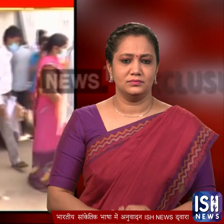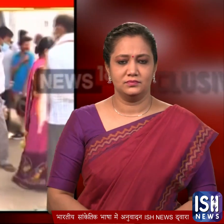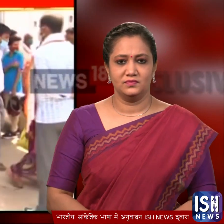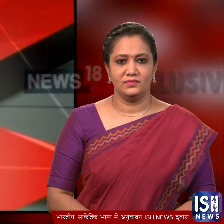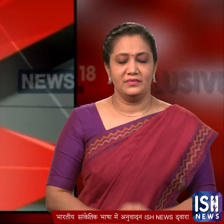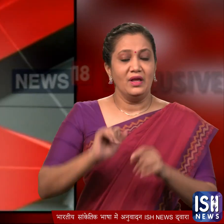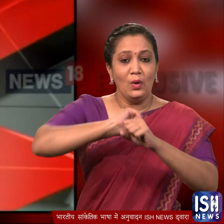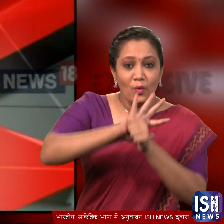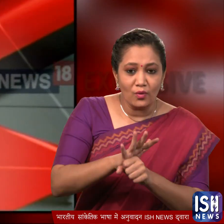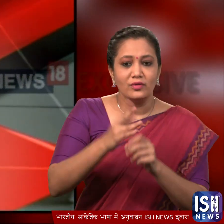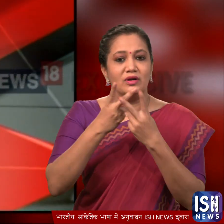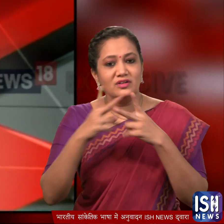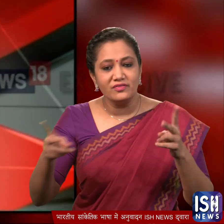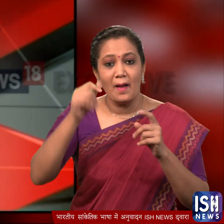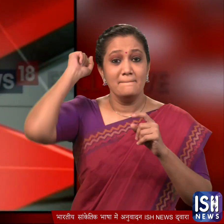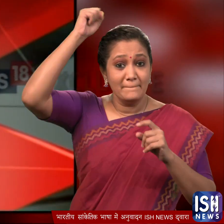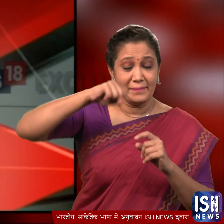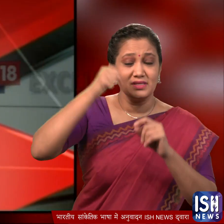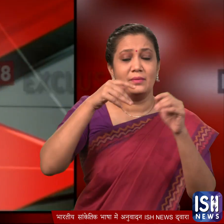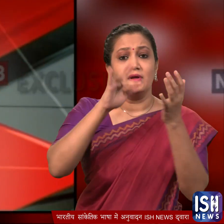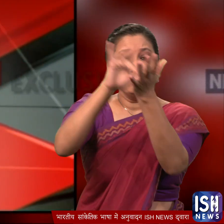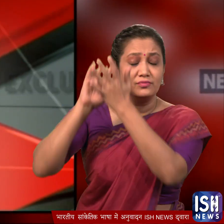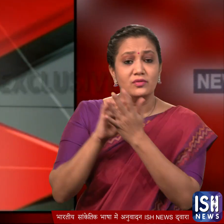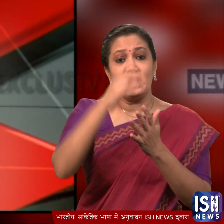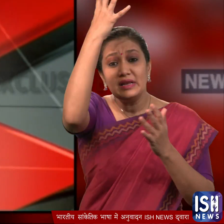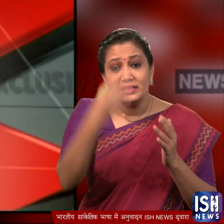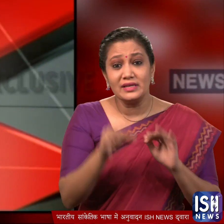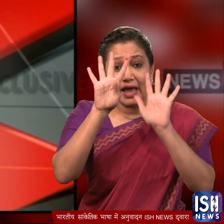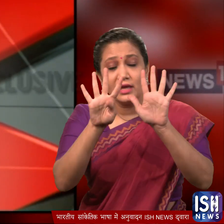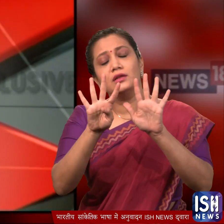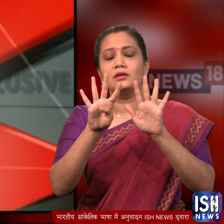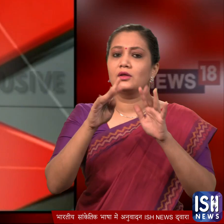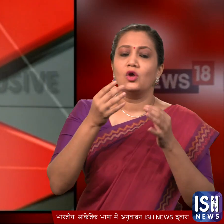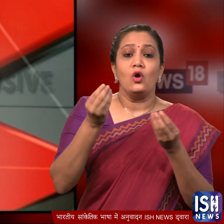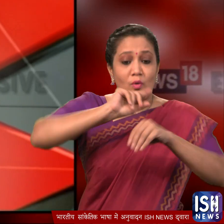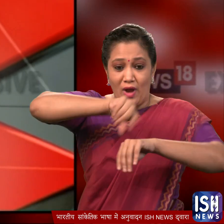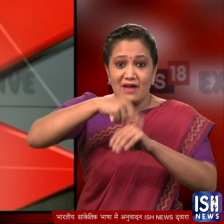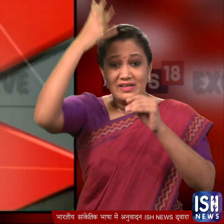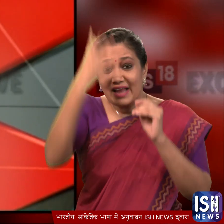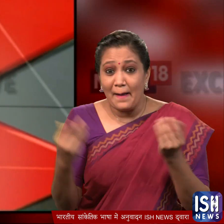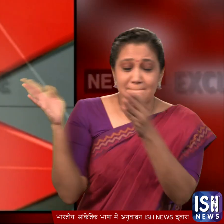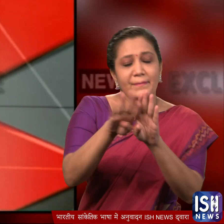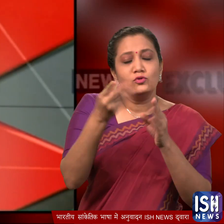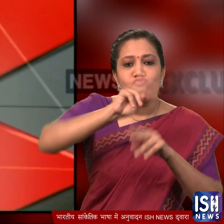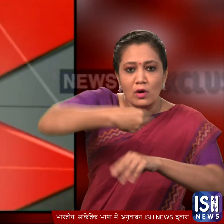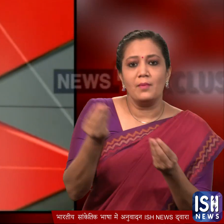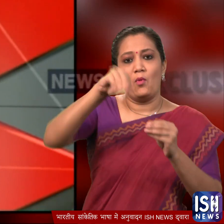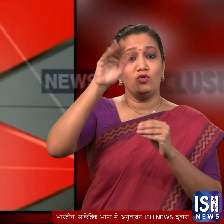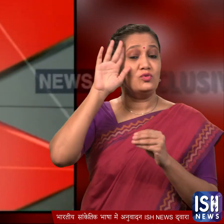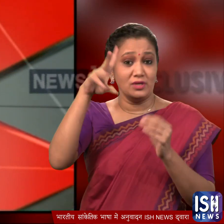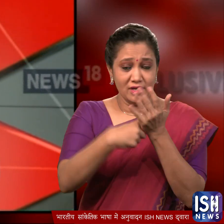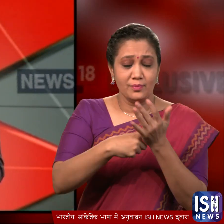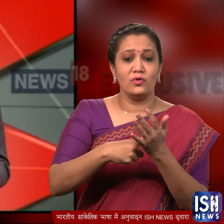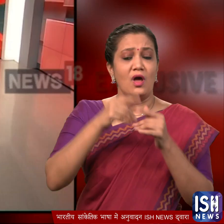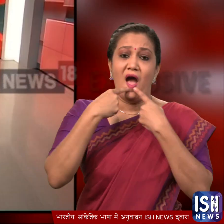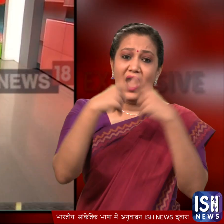पड़ा। तो वहीं कोरोना से बुरी तरह जूझ रहे पंजाब के 9 जिलों में नाइट कर्फ्यू का वक्त 2 घंटे और बढ़ा दिया गया। न्यूज़ 18 के चमन पलानिया